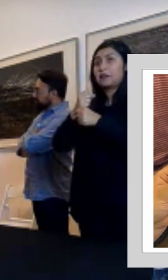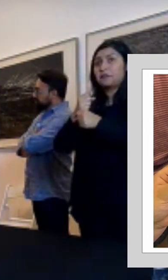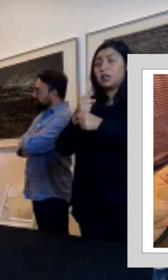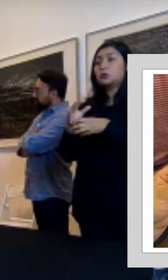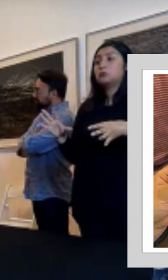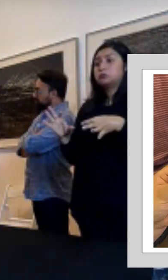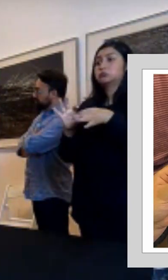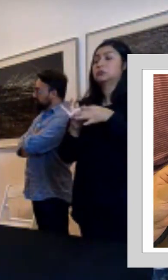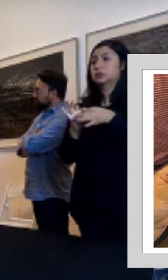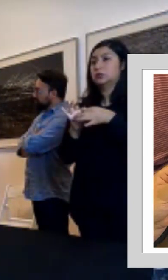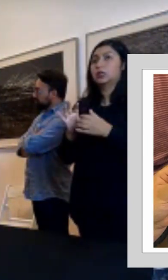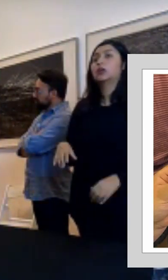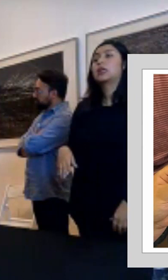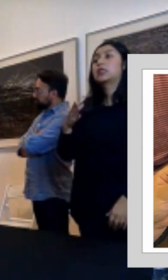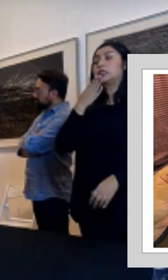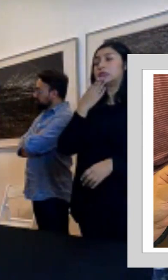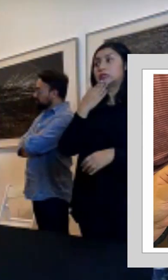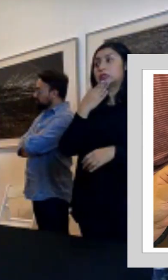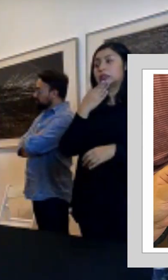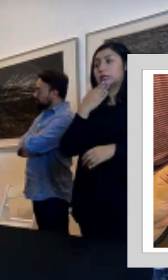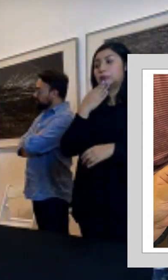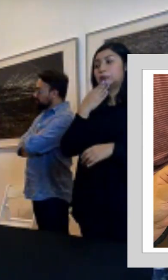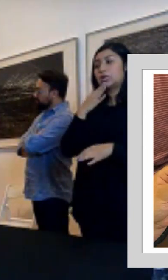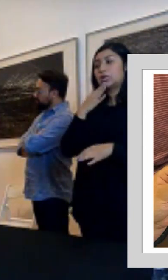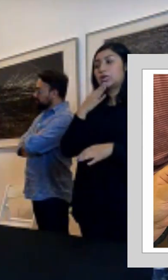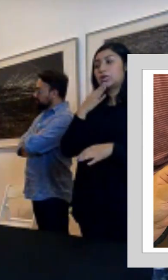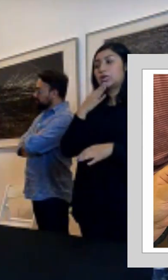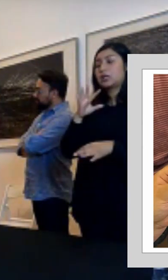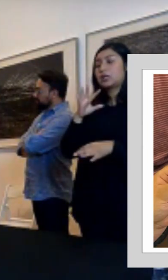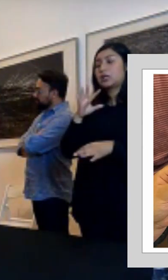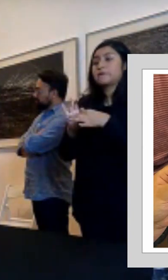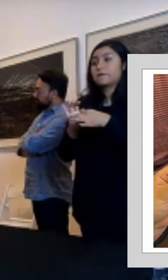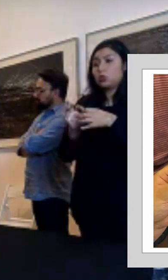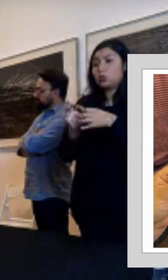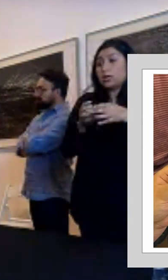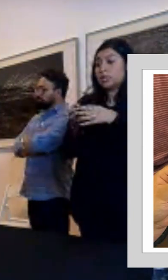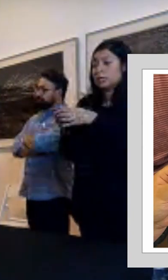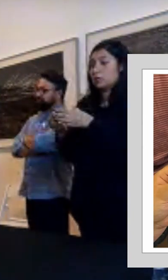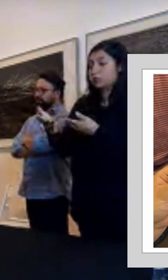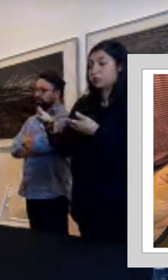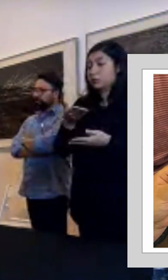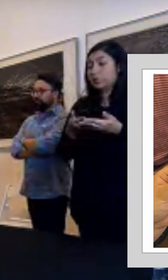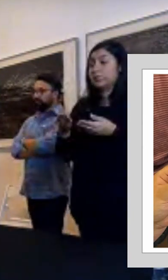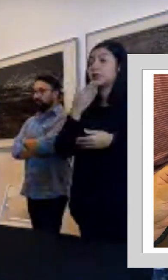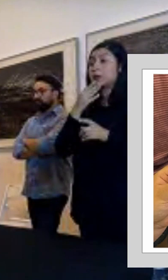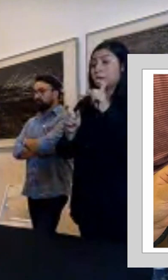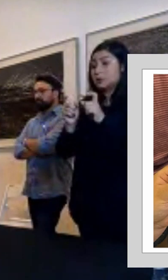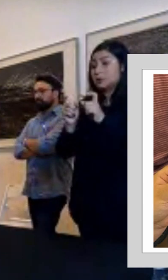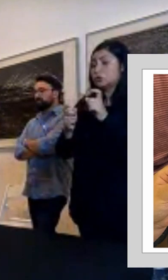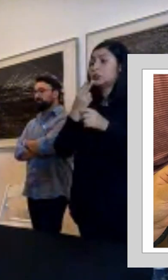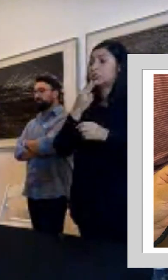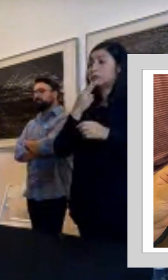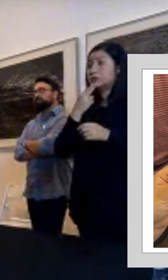Y también obviamente el vínculo que se generó no solo entre los equipos sino entre los vecinos, y